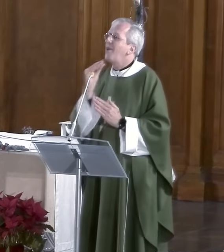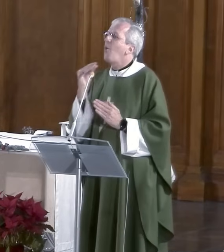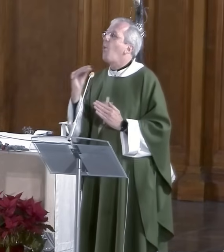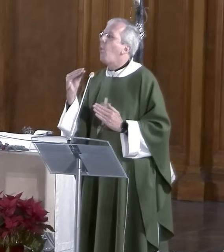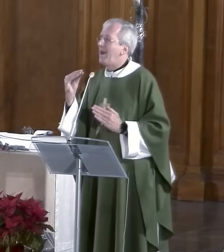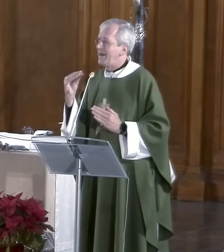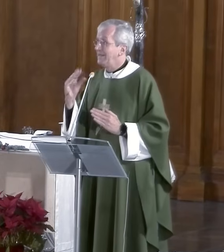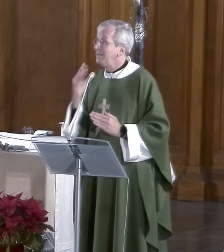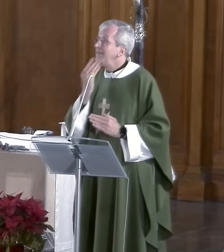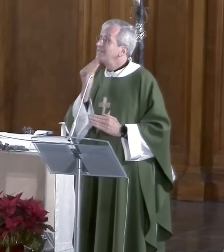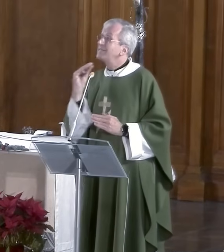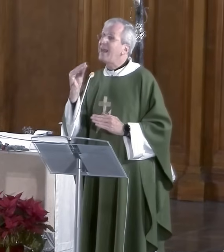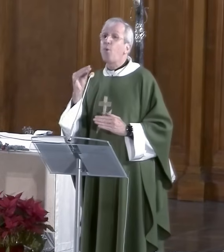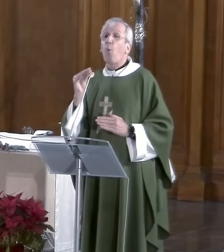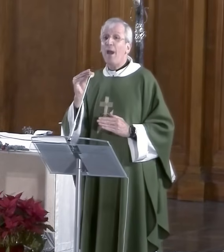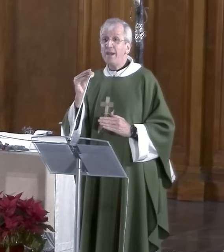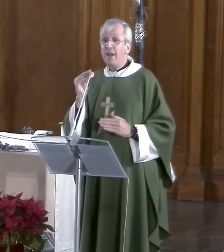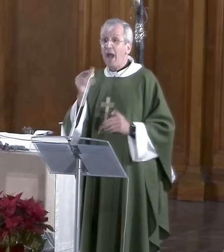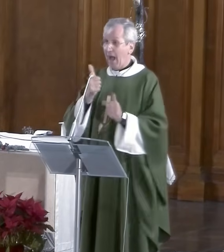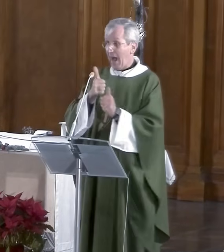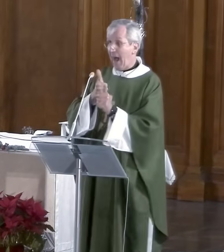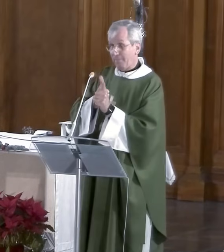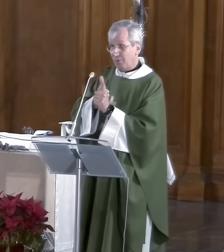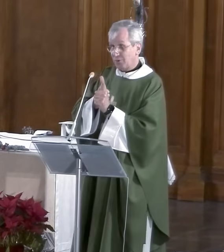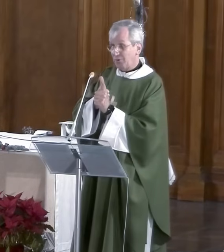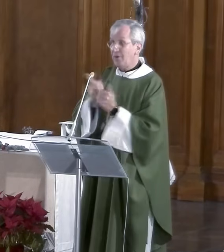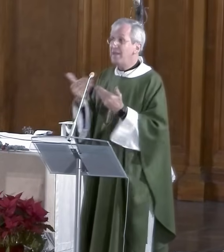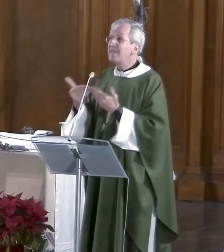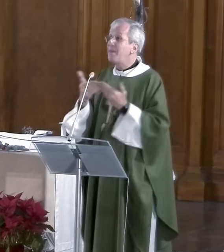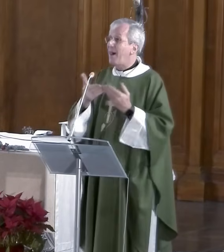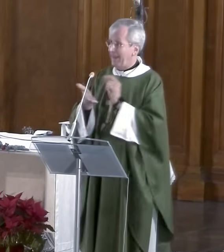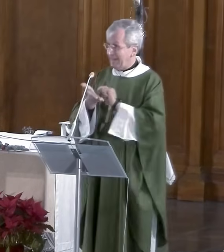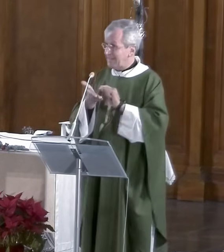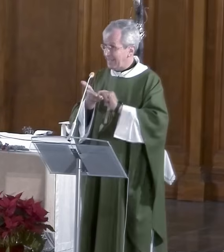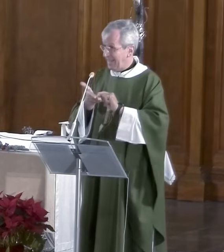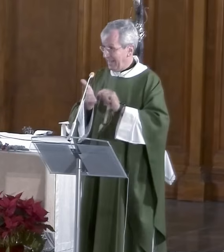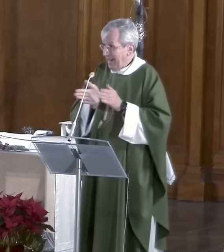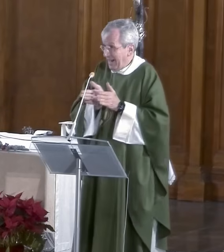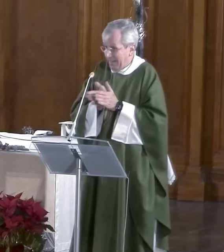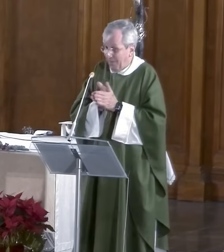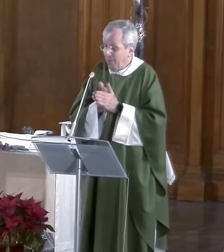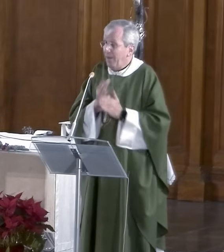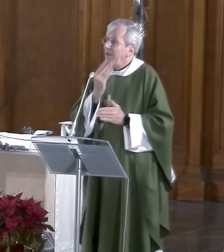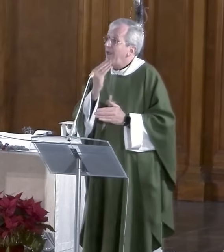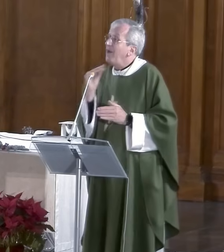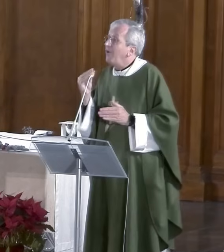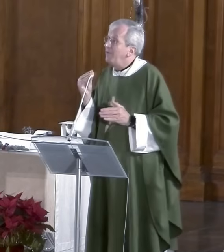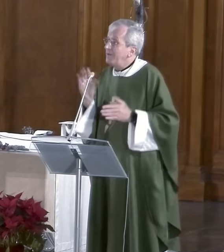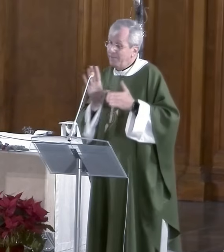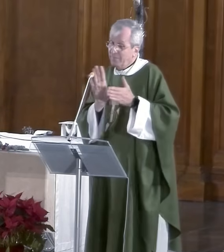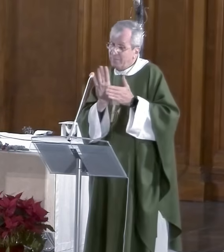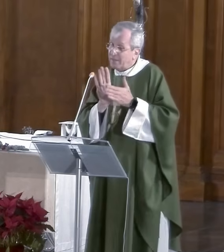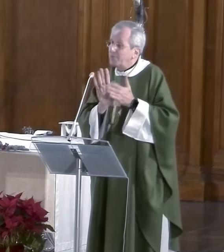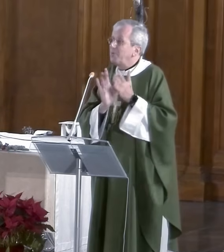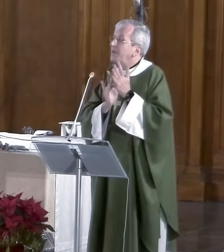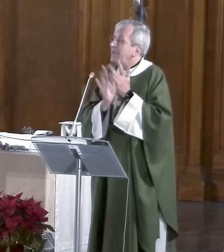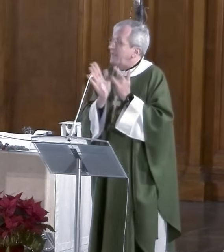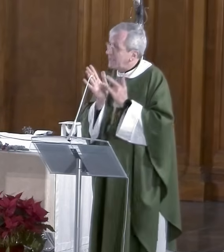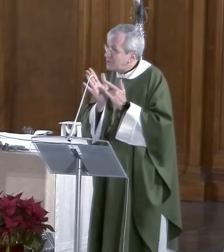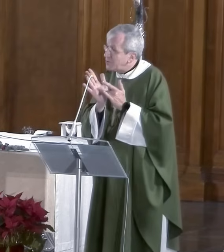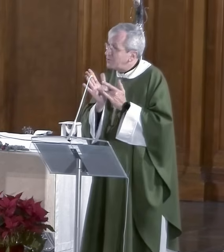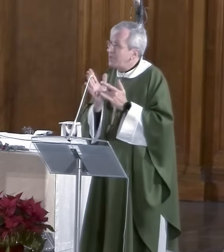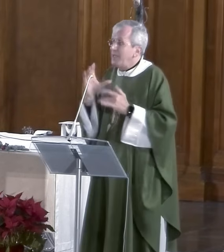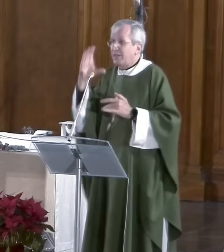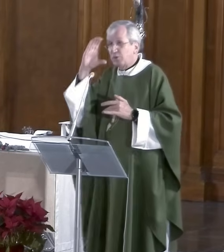San Juan. San Juan, apóstol y evangelista, el que fue el joven que estuvo cerca